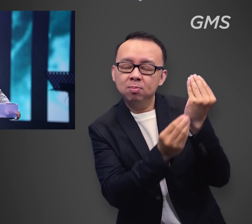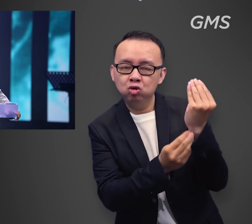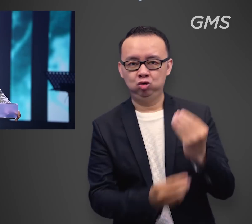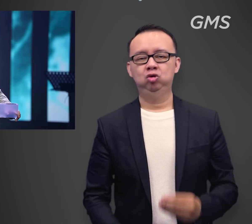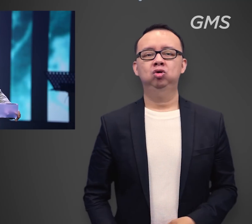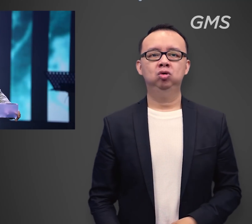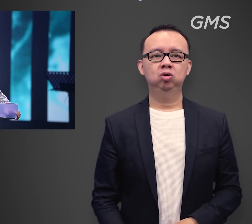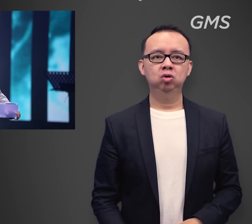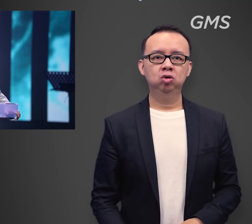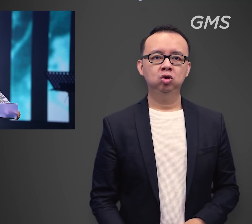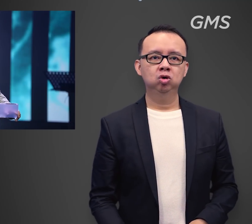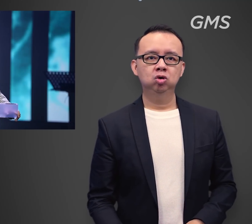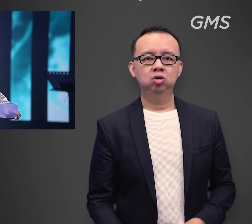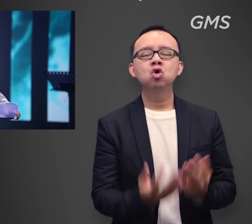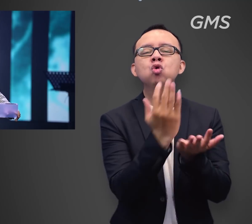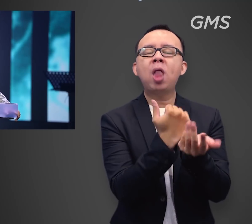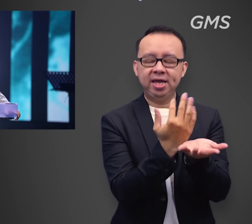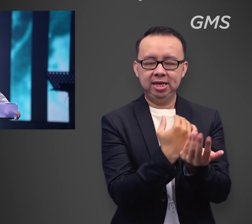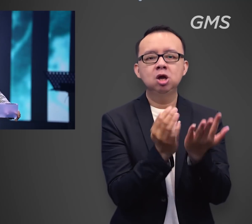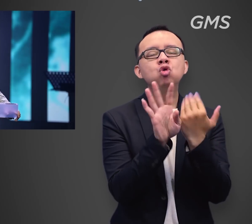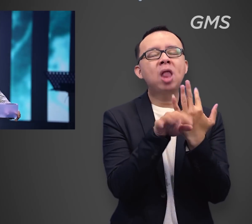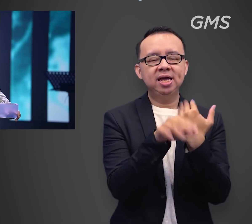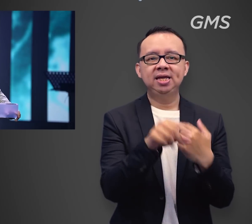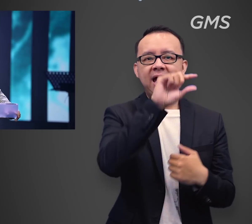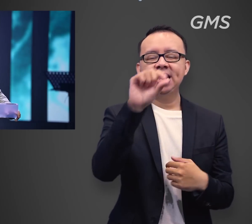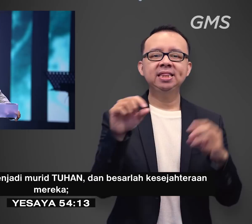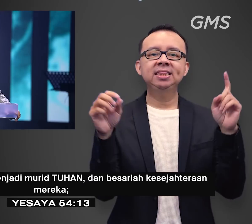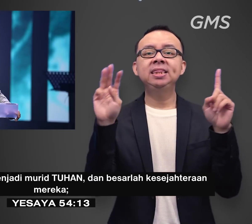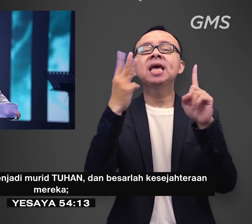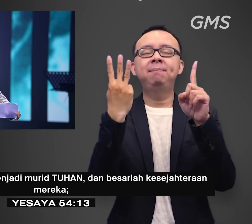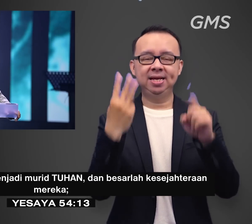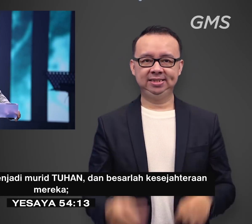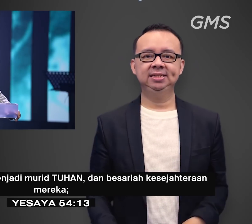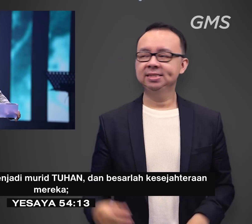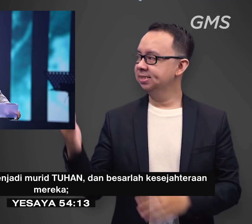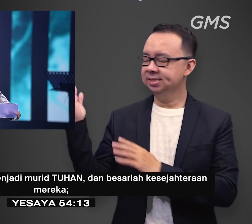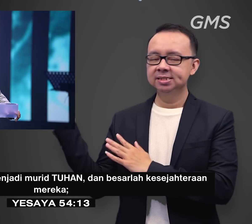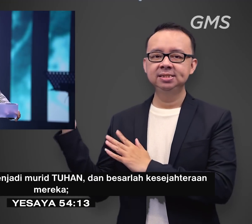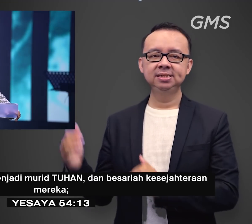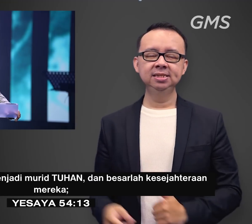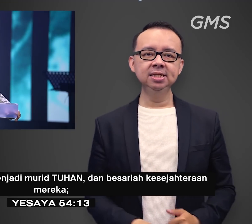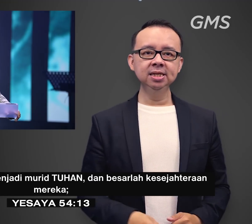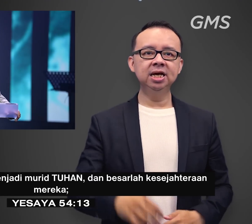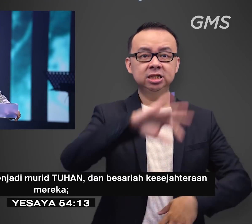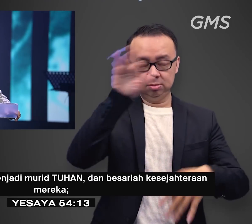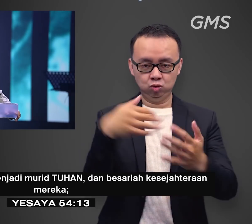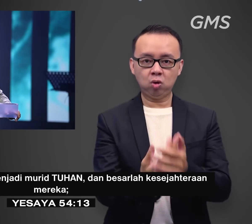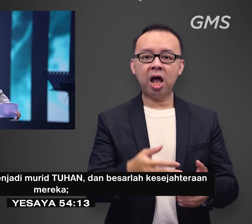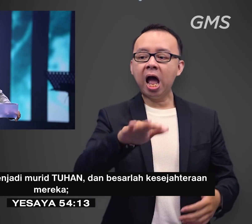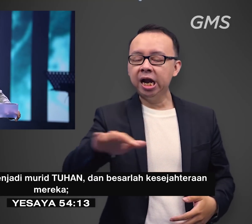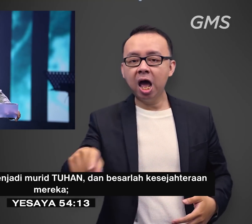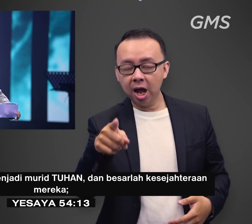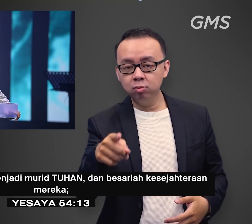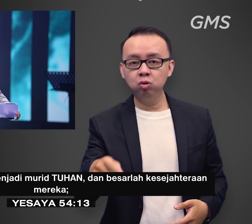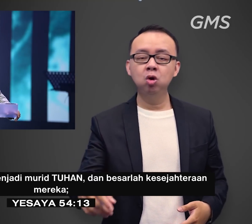ulangi ya 14 ya. Ayat 13 mulai. Ayat 13. Semua anakmu akan menjadi murid